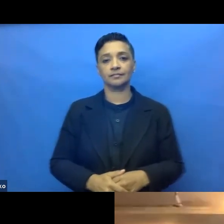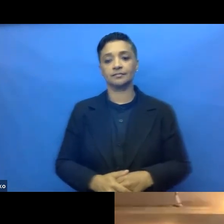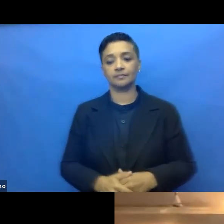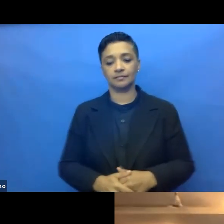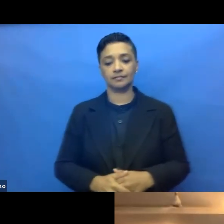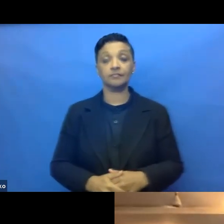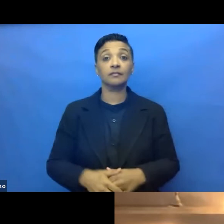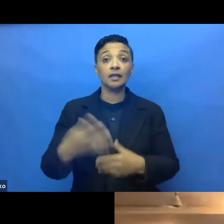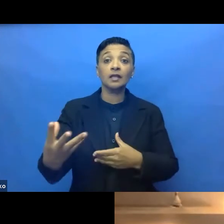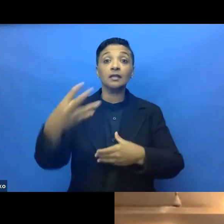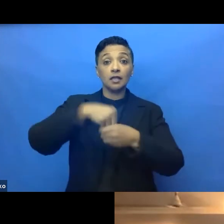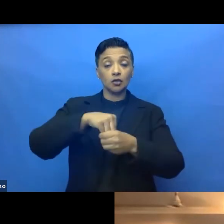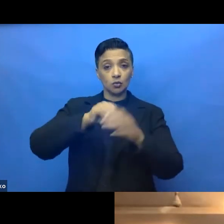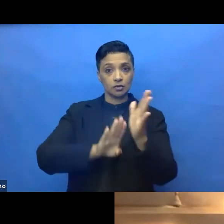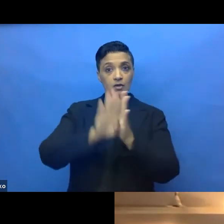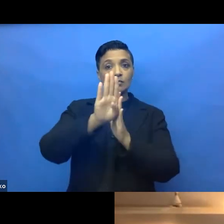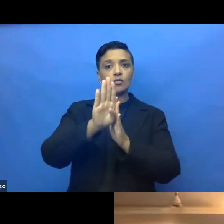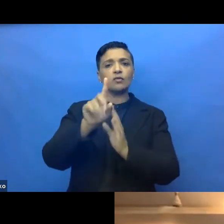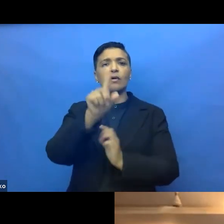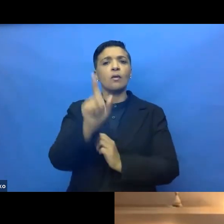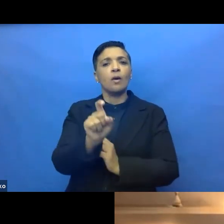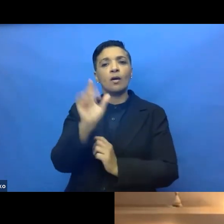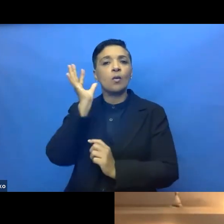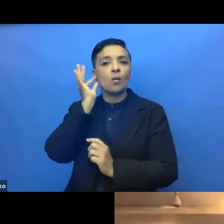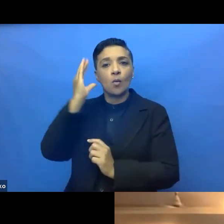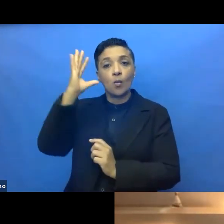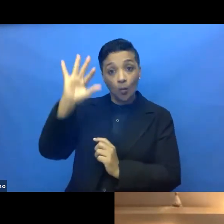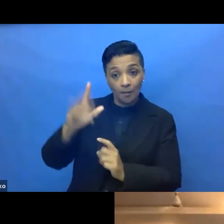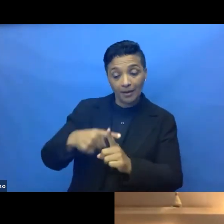plans? Quels sont les programmes pour